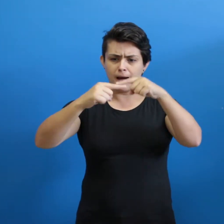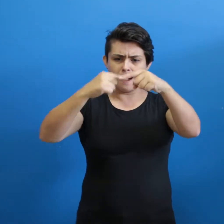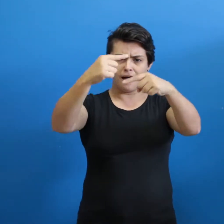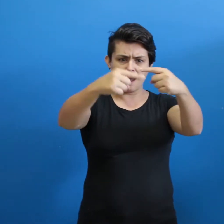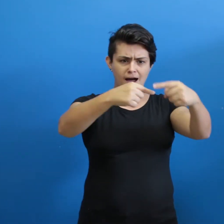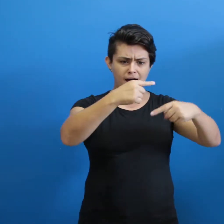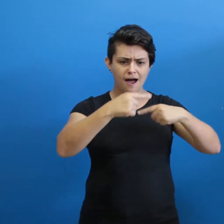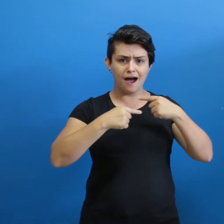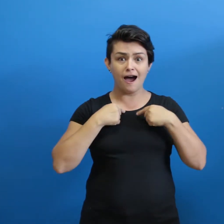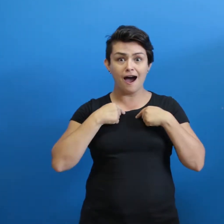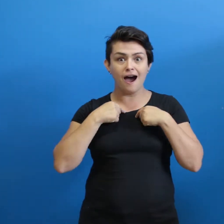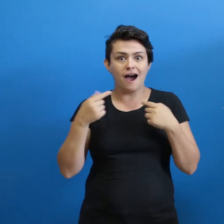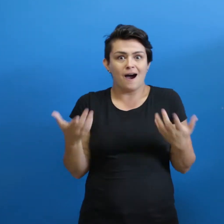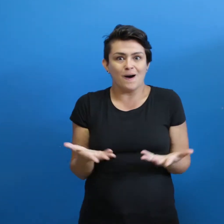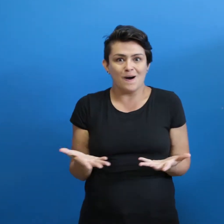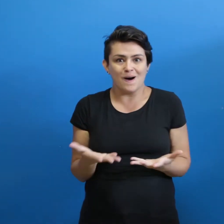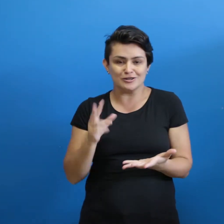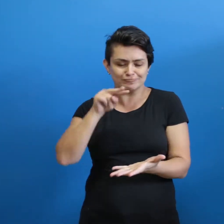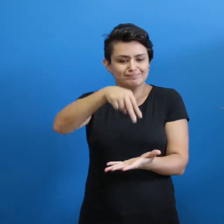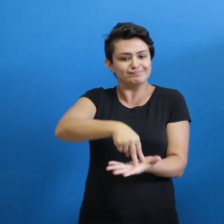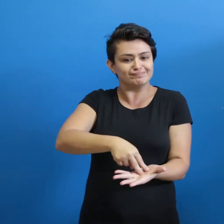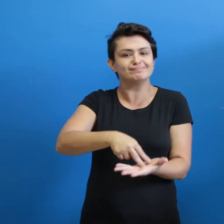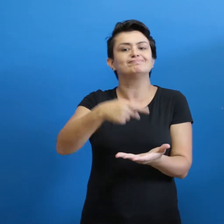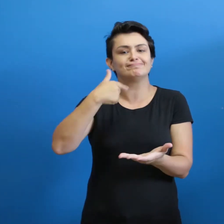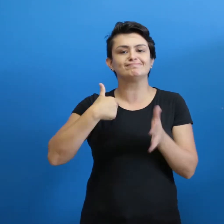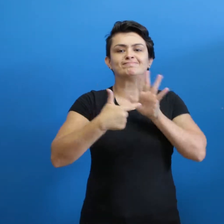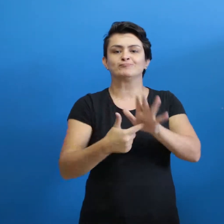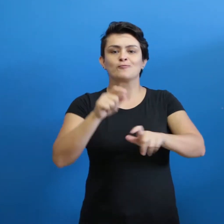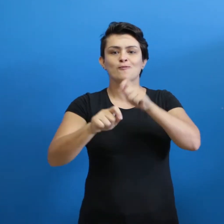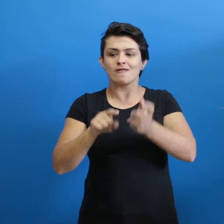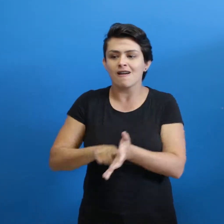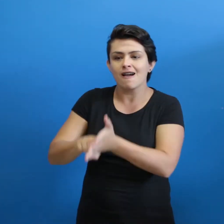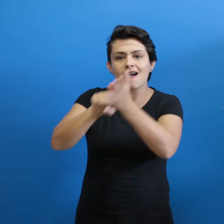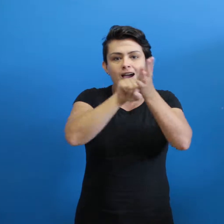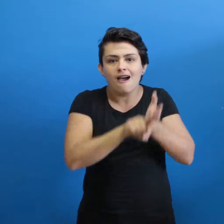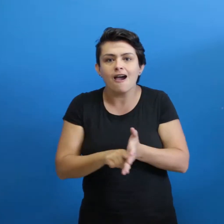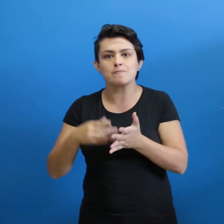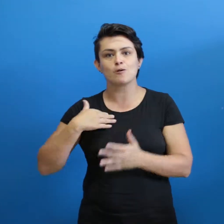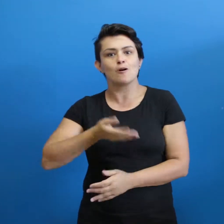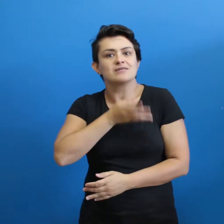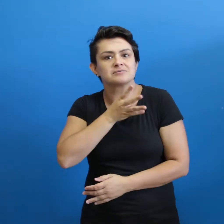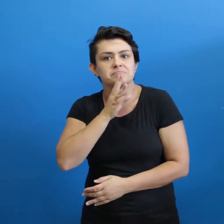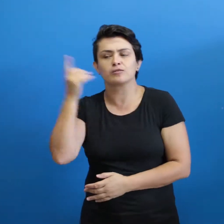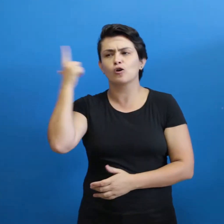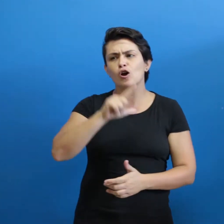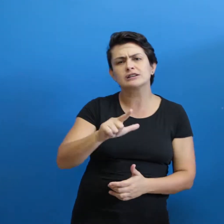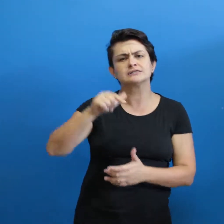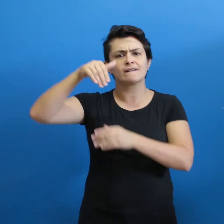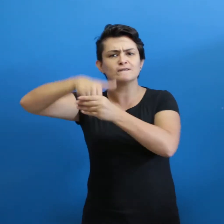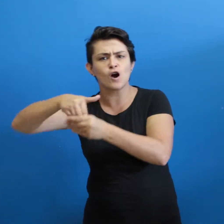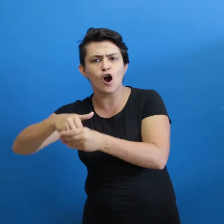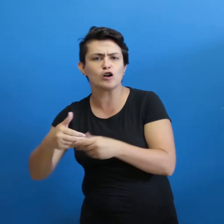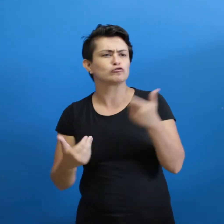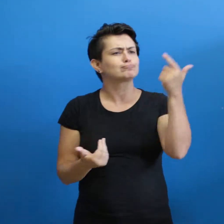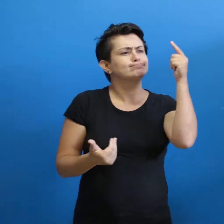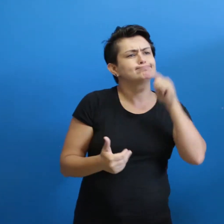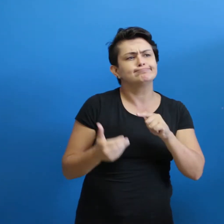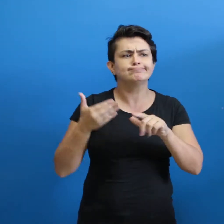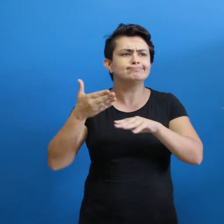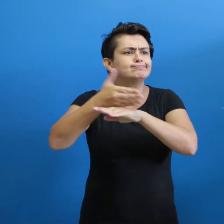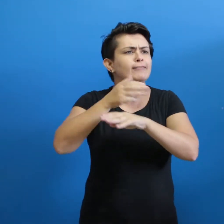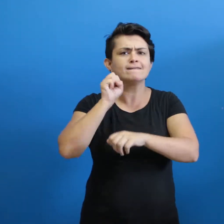e trazer a produção de conhecimento que eu tenho realizado na universidade, né? Conquistamos o voto, conquistamos o acesso ao mercado